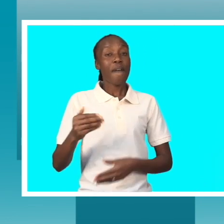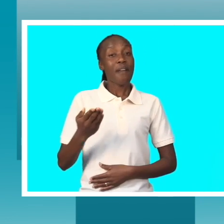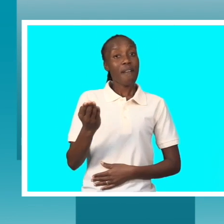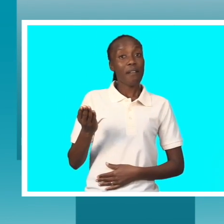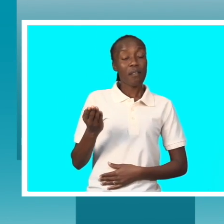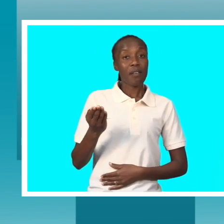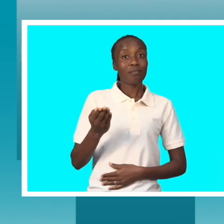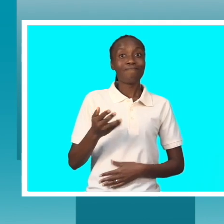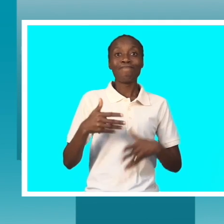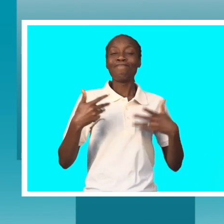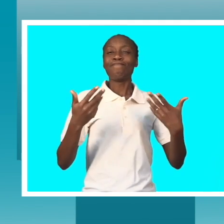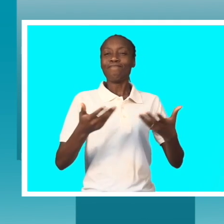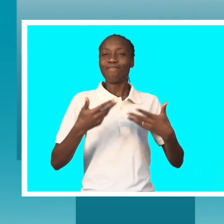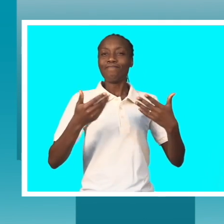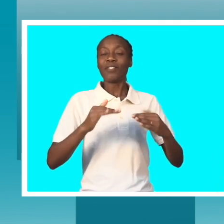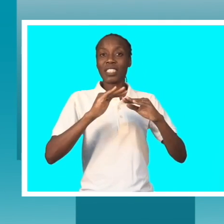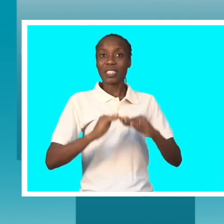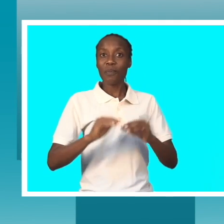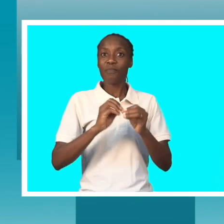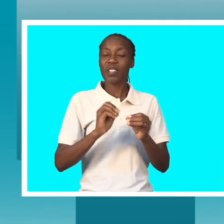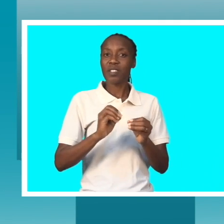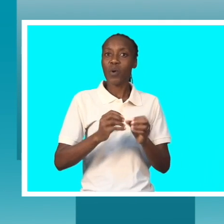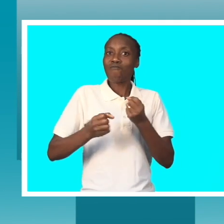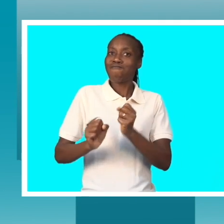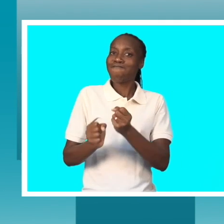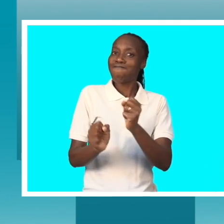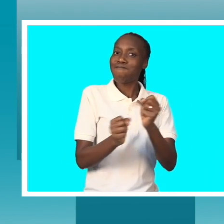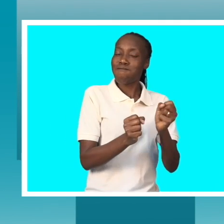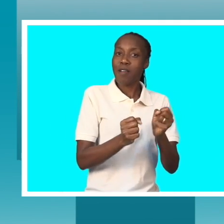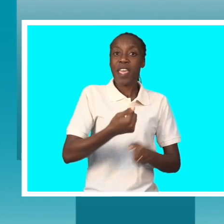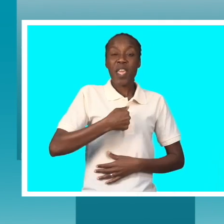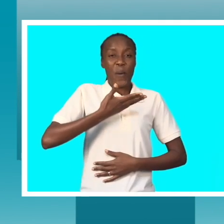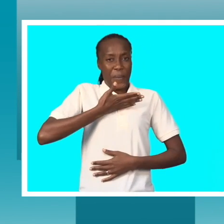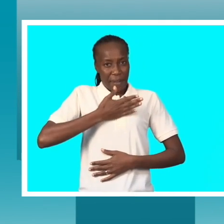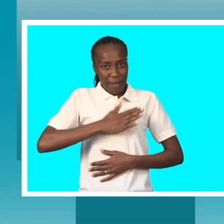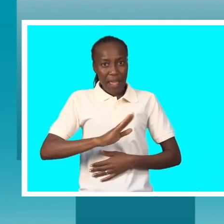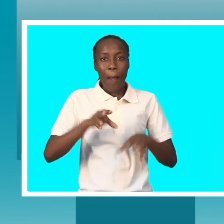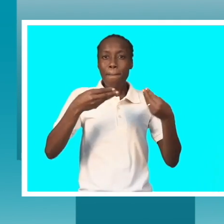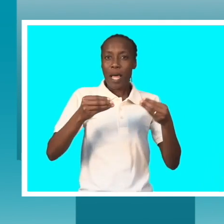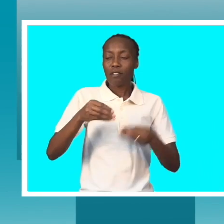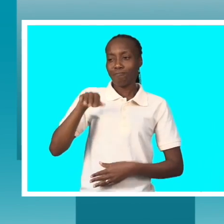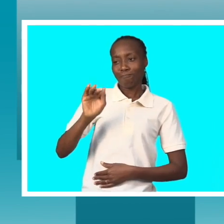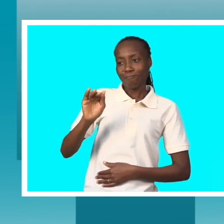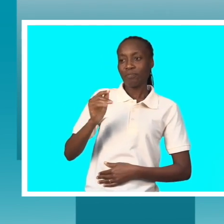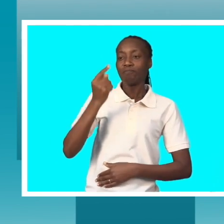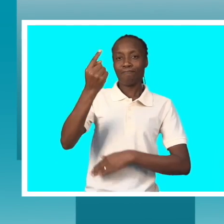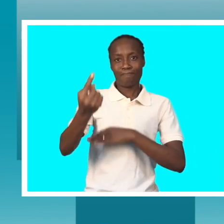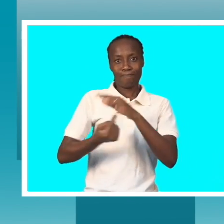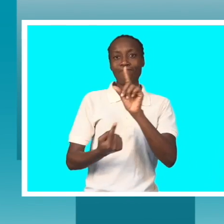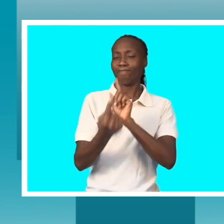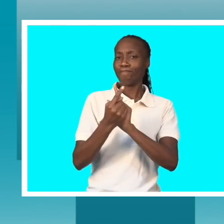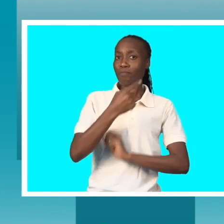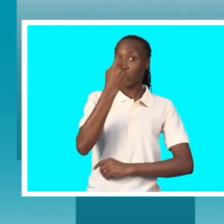na limpeza. Se calhar que quando eu preciso do plástico, eu chamo ela, ela vem,